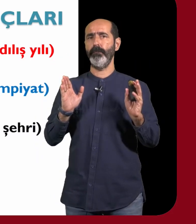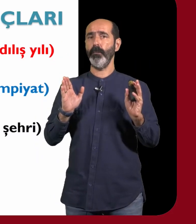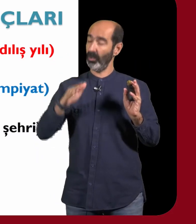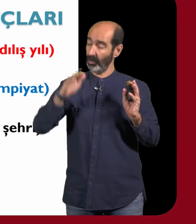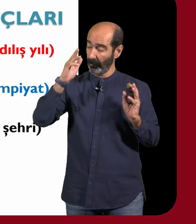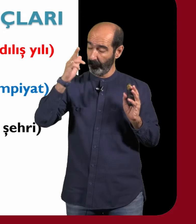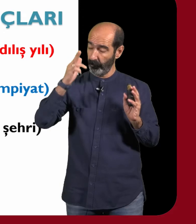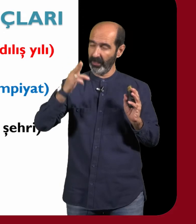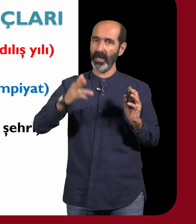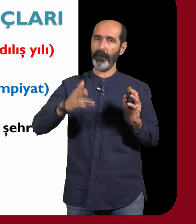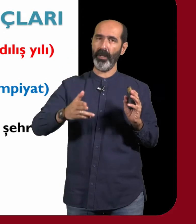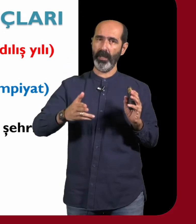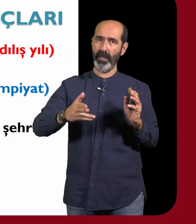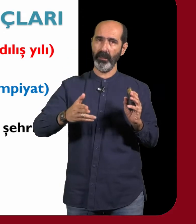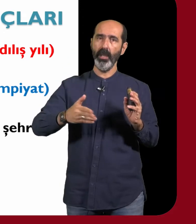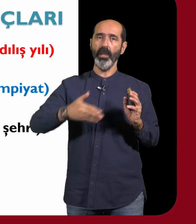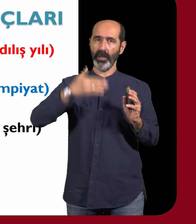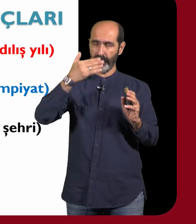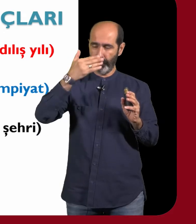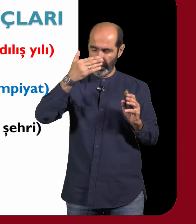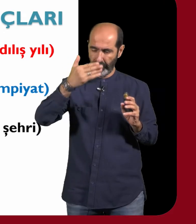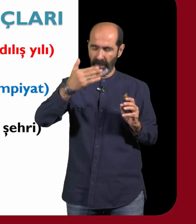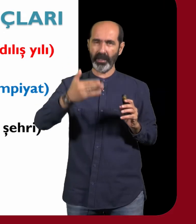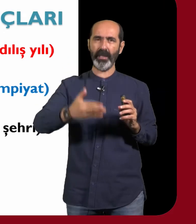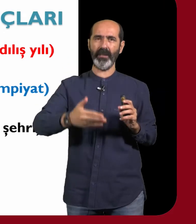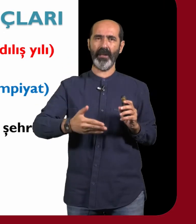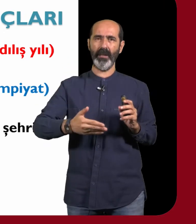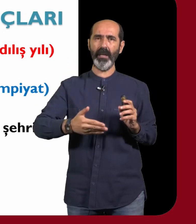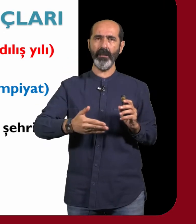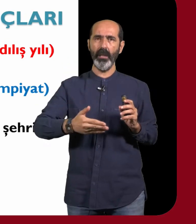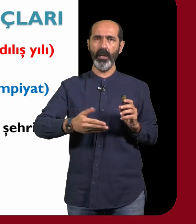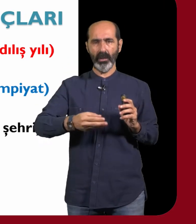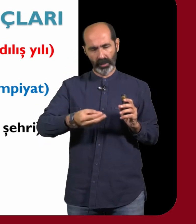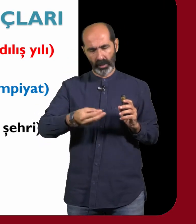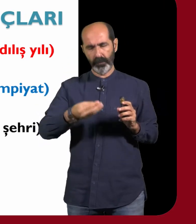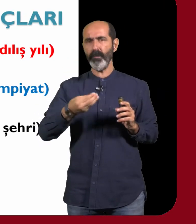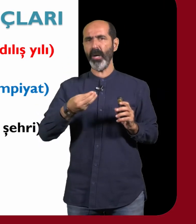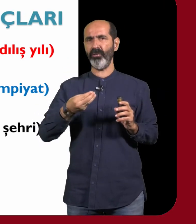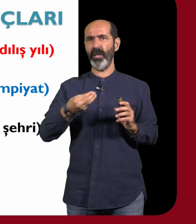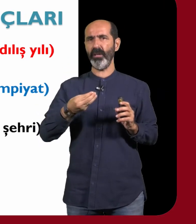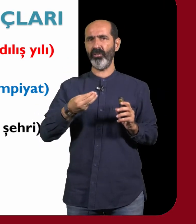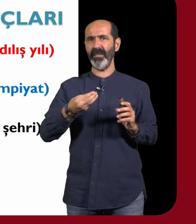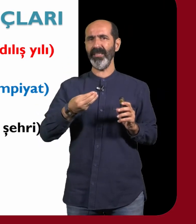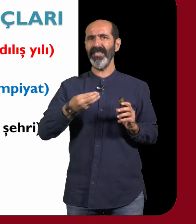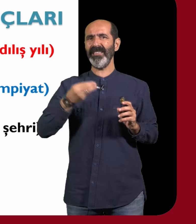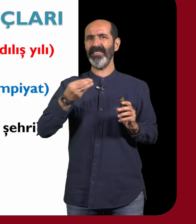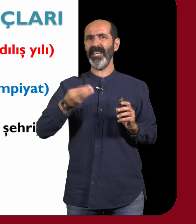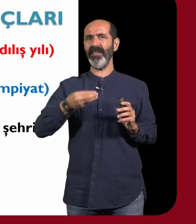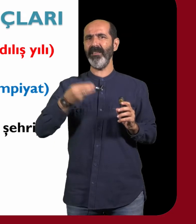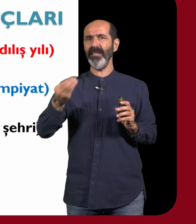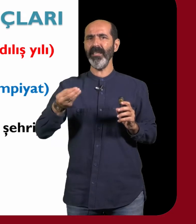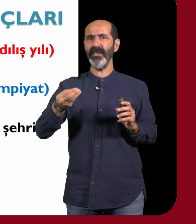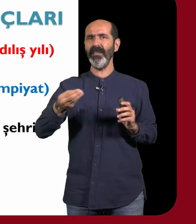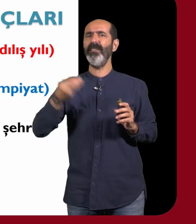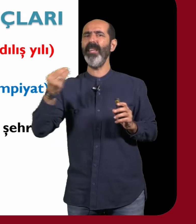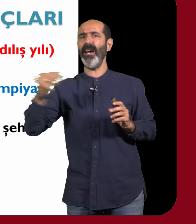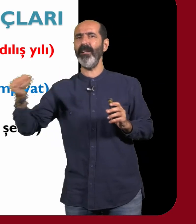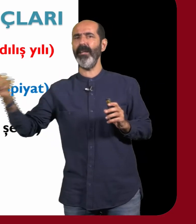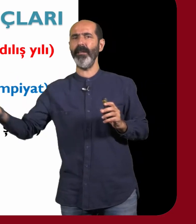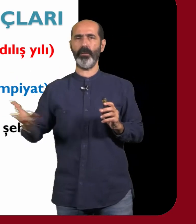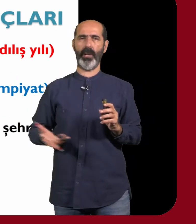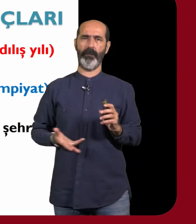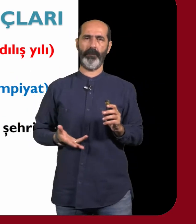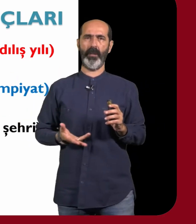var takvimleri yapanlar takvimleri meydana bir takvim başlangıçları kendi